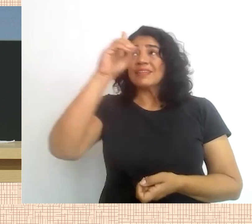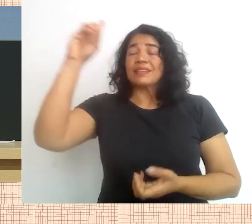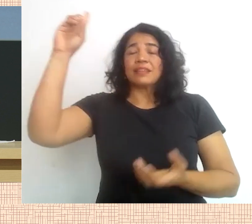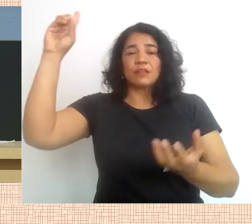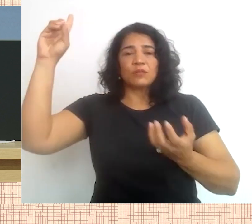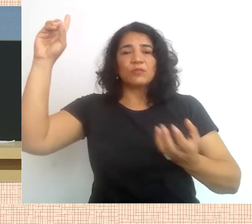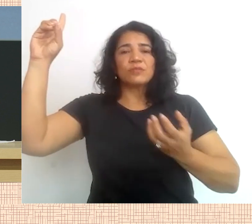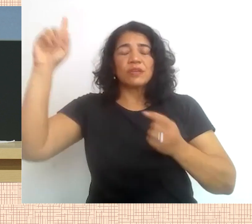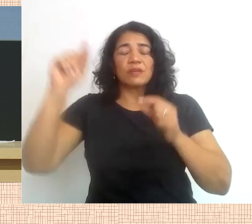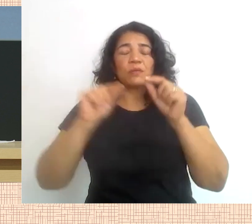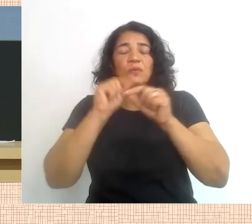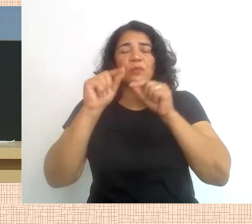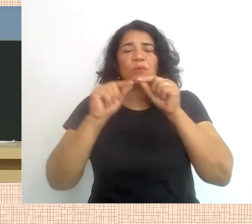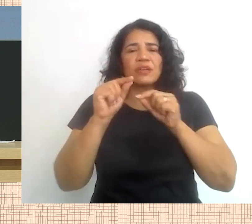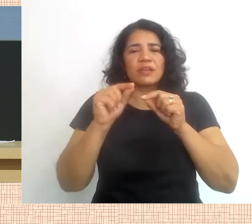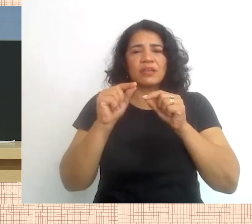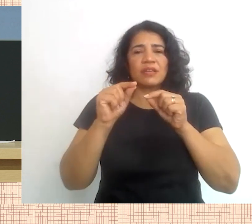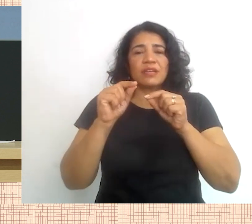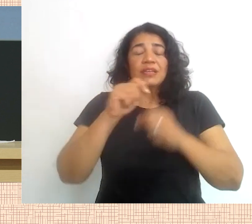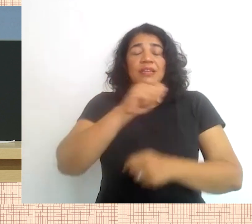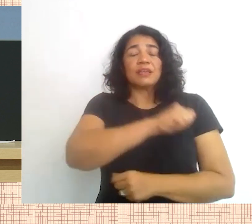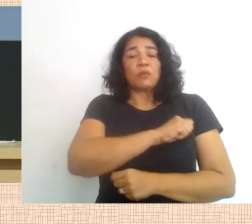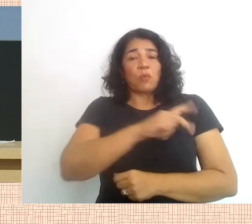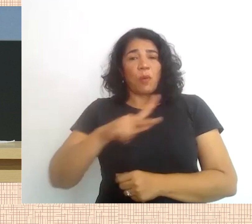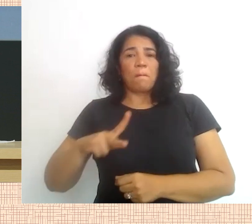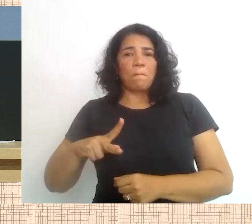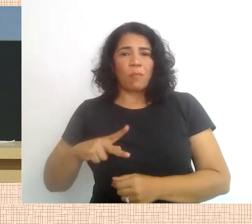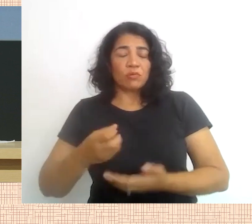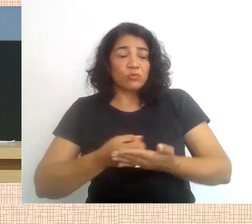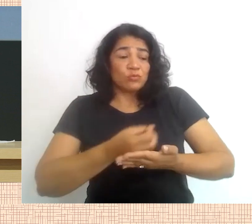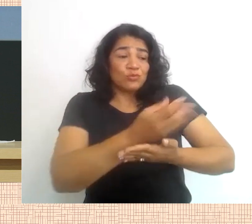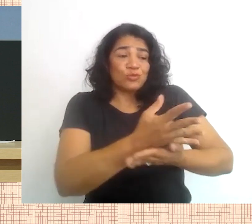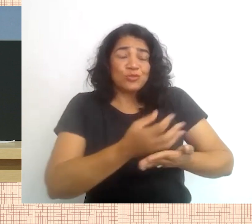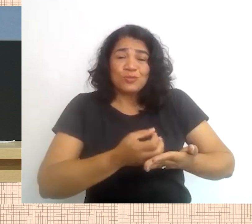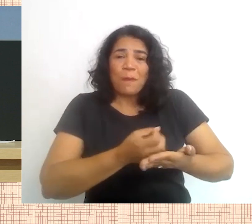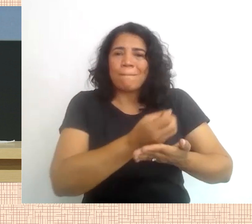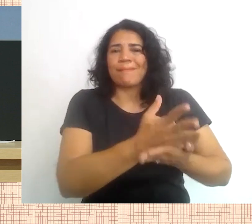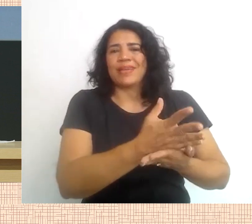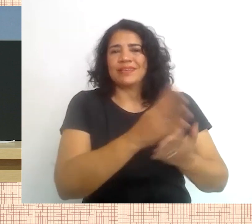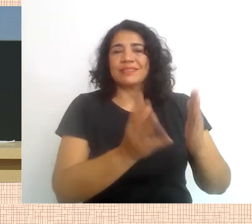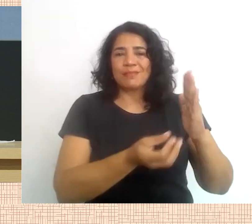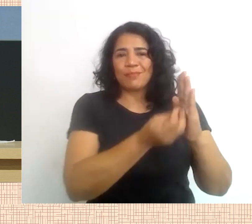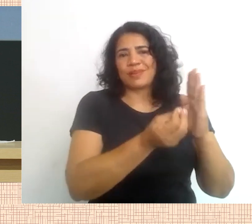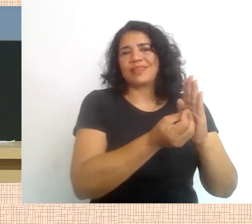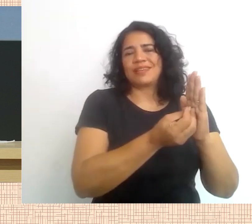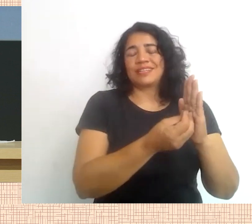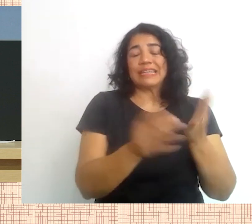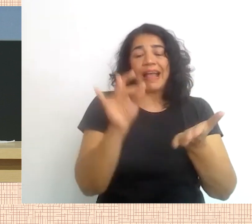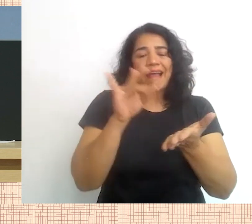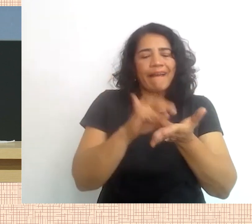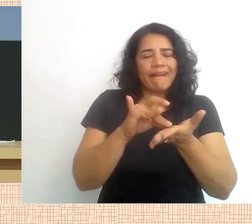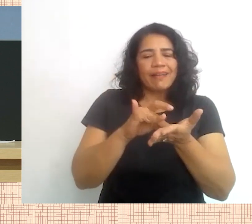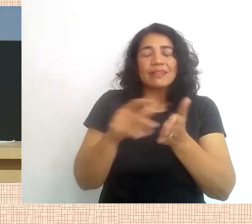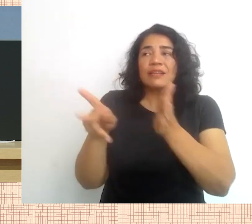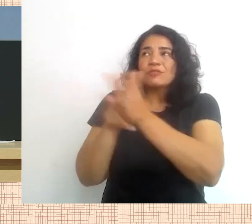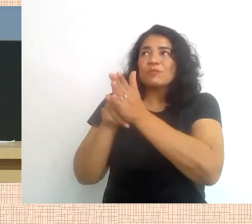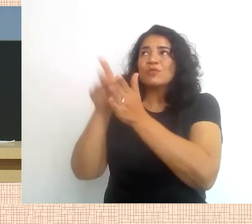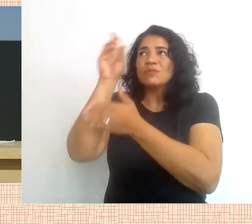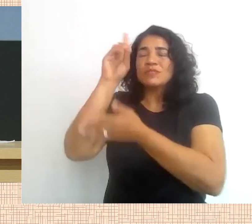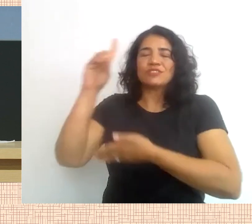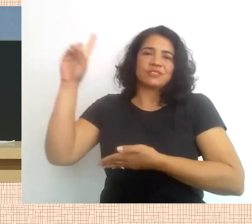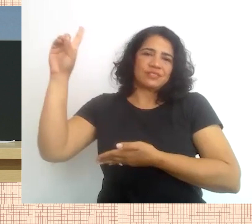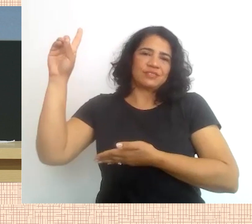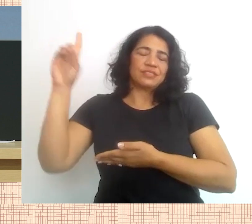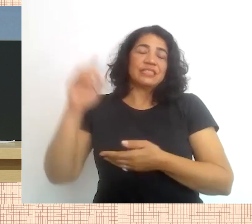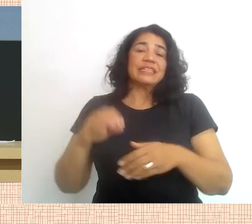conteúdo próprio. Ele precisa dispensar aquilo que Deus lhe dá.